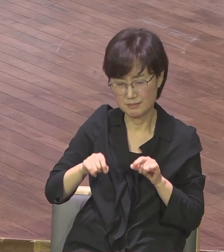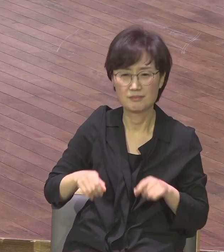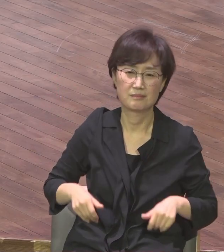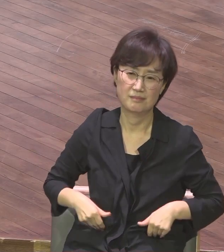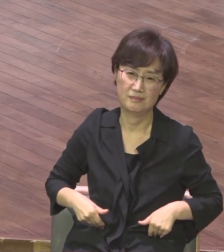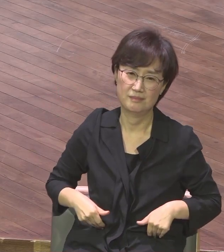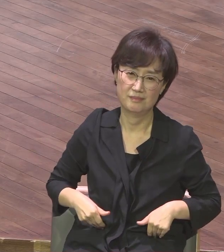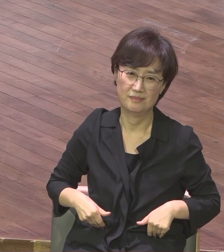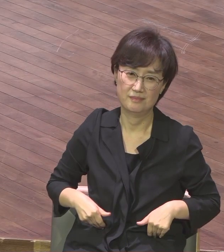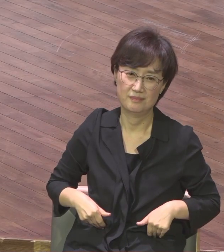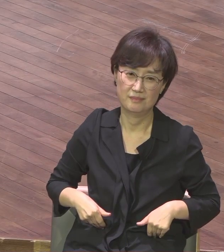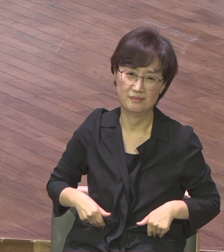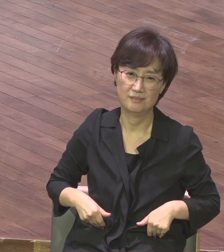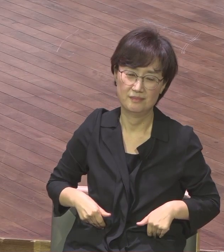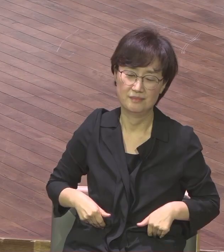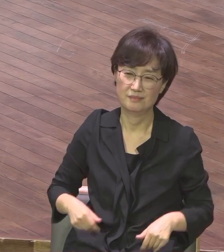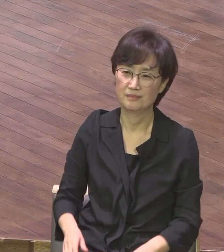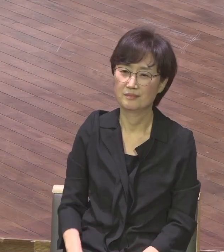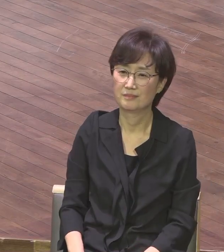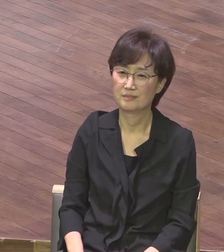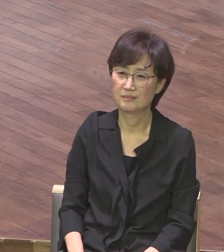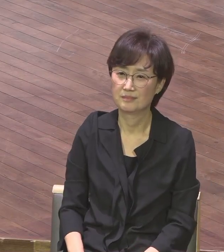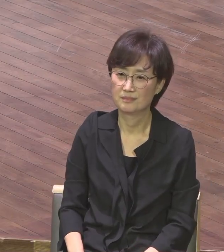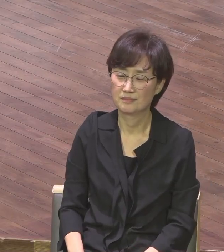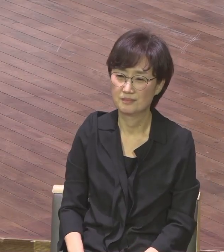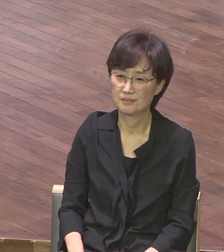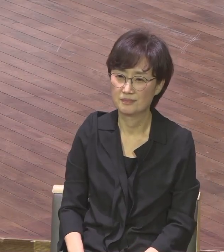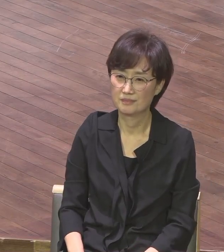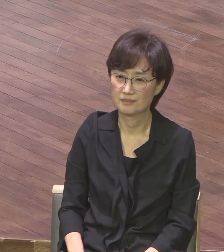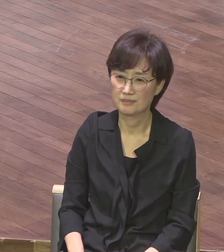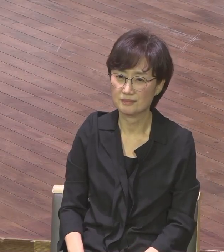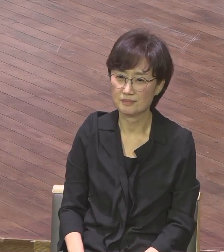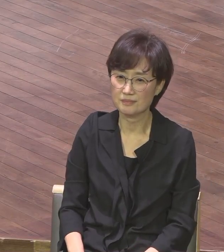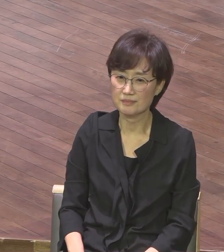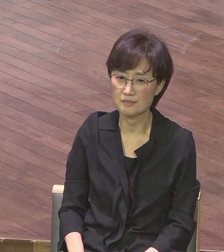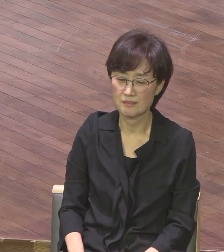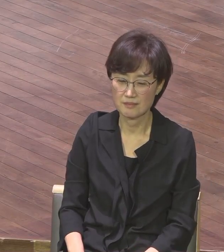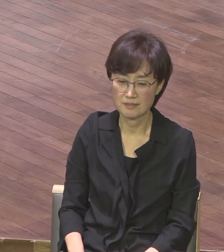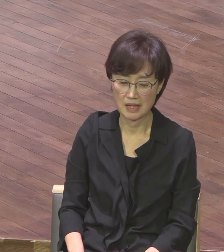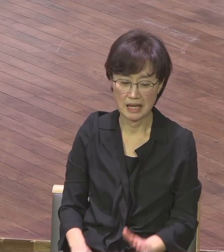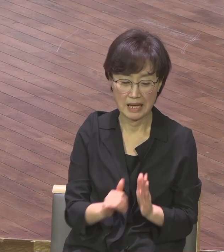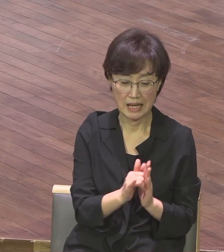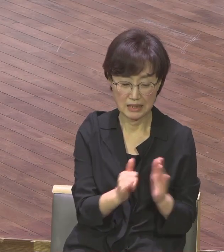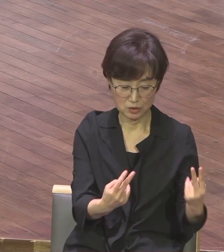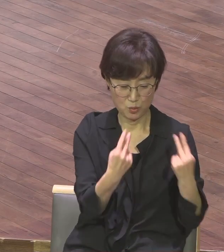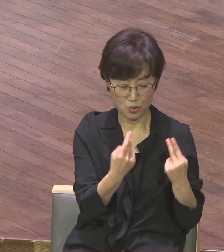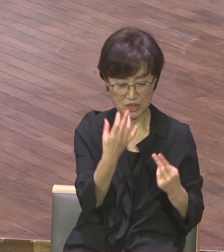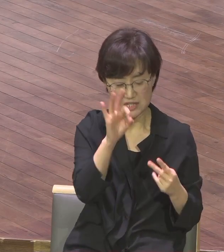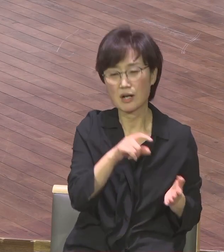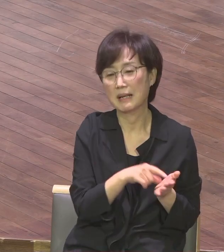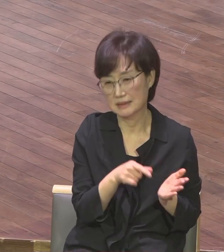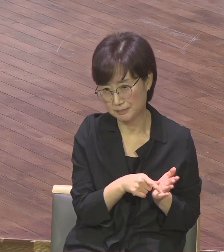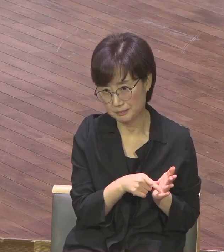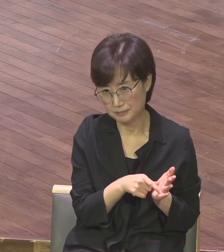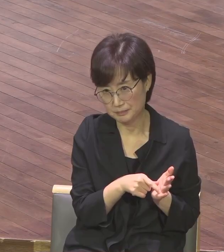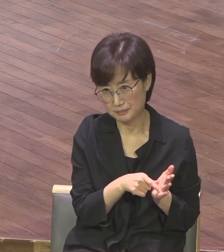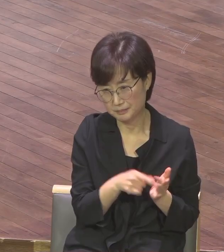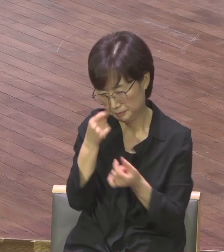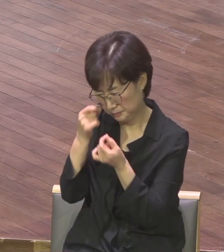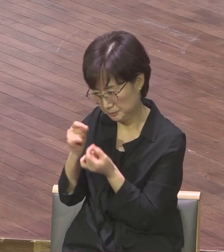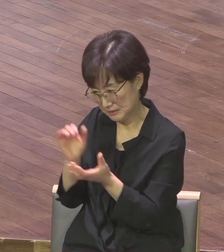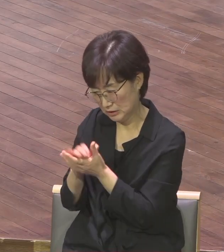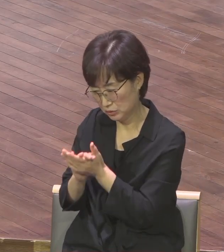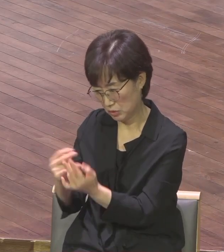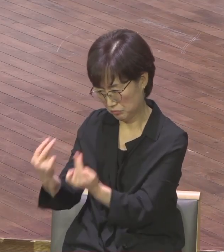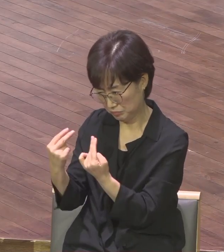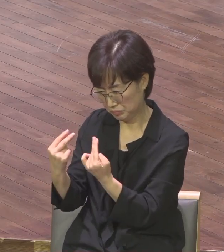이 정도면 끝난 거지요. 친가족들이 인정할 정도로 달라. 친한 친구가 보고